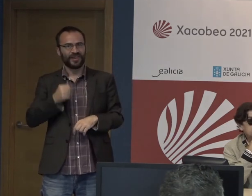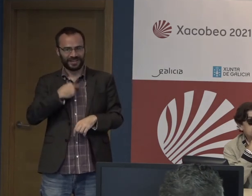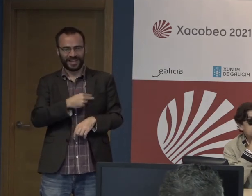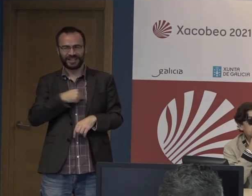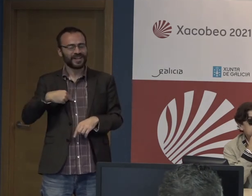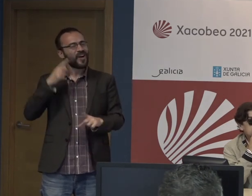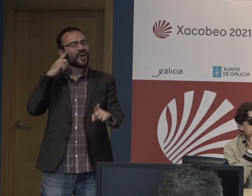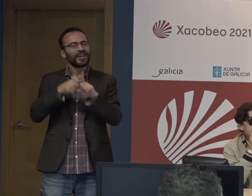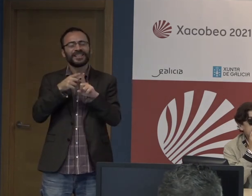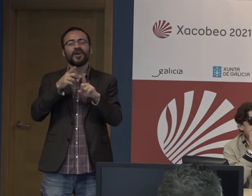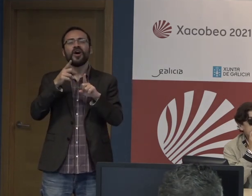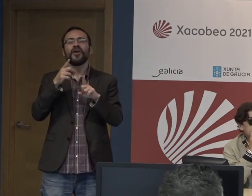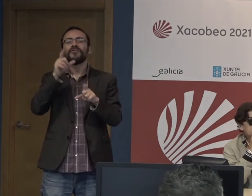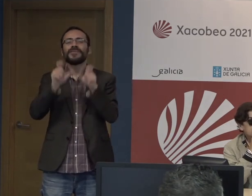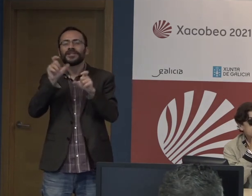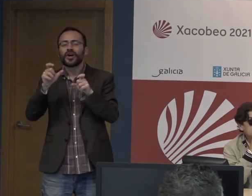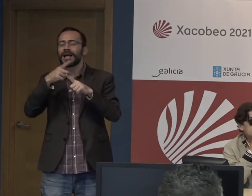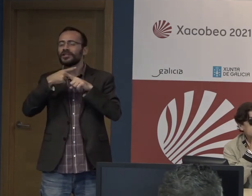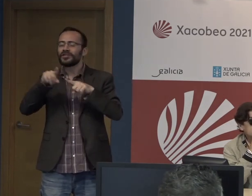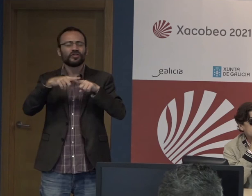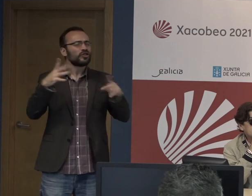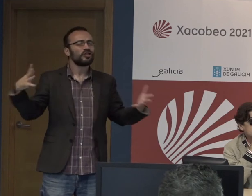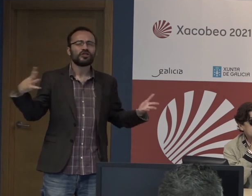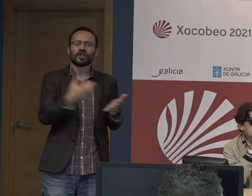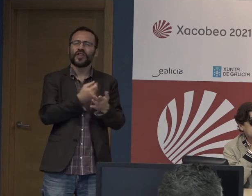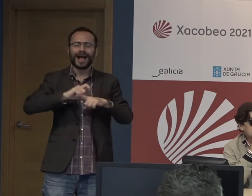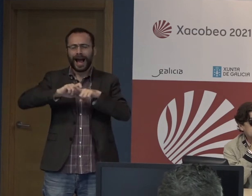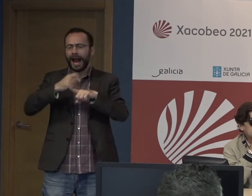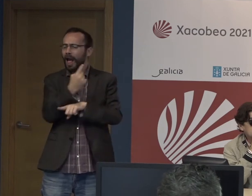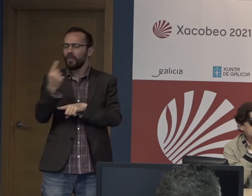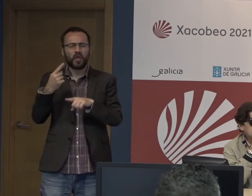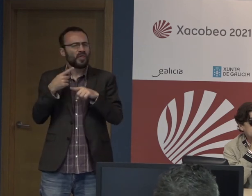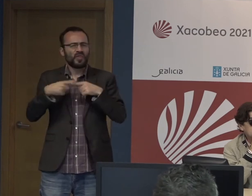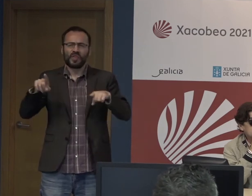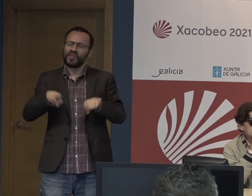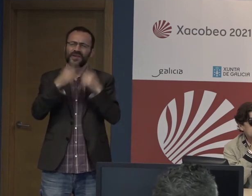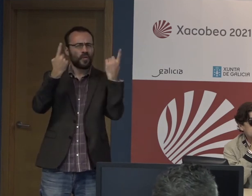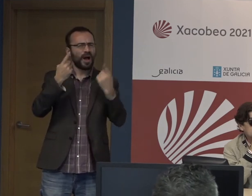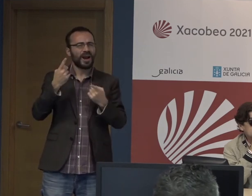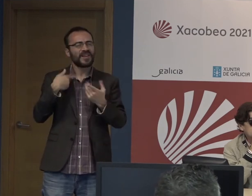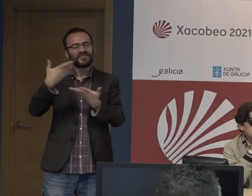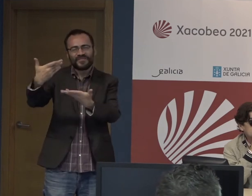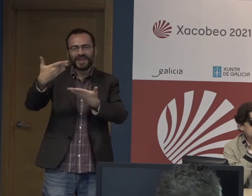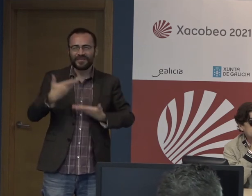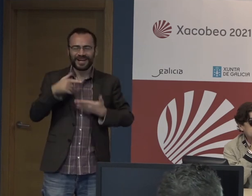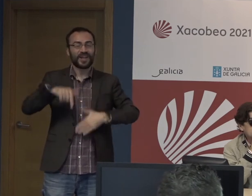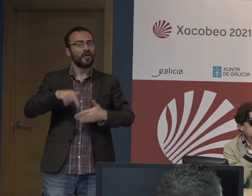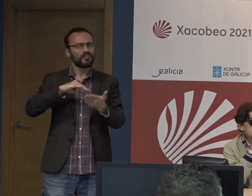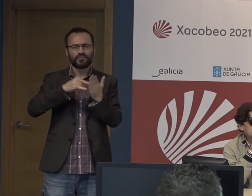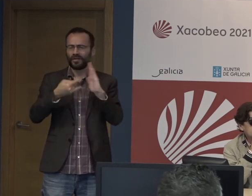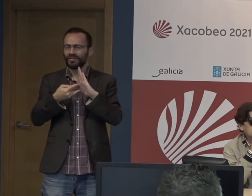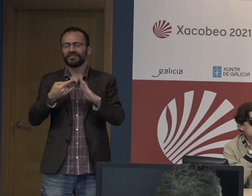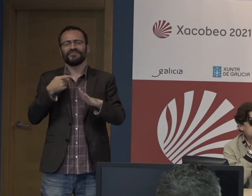vengan todas las personas con las características que tengan. Entonces, bienvenidos son todos estos proyectos que espero